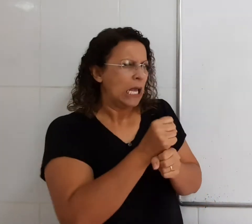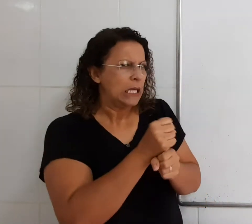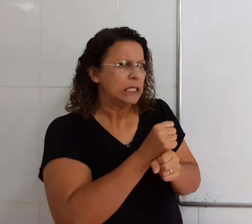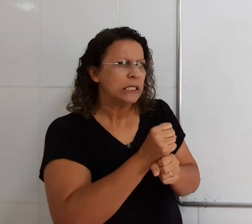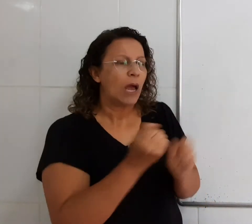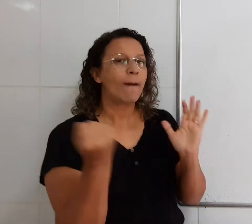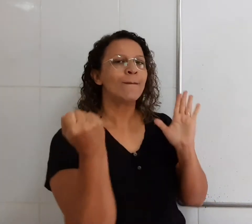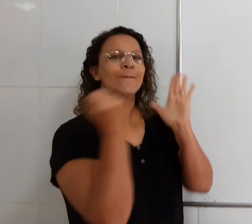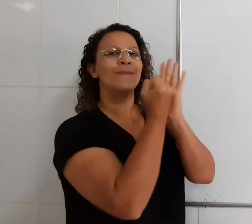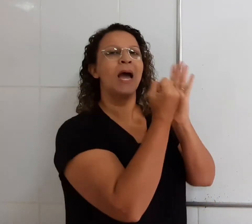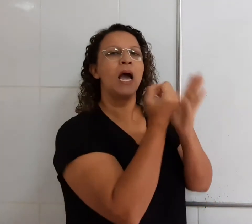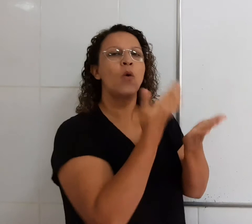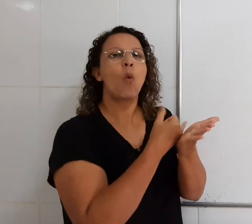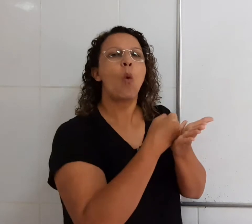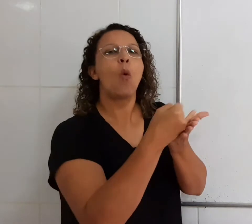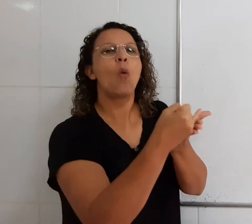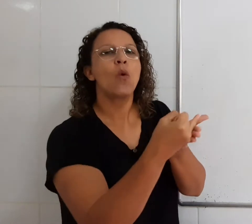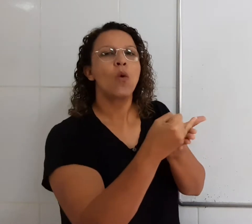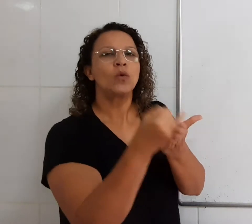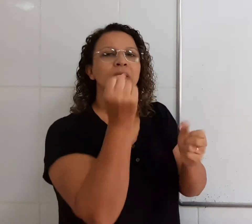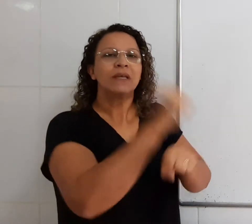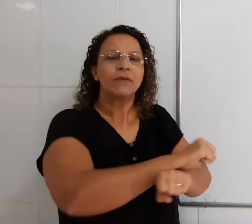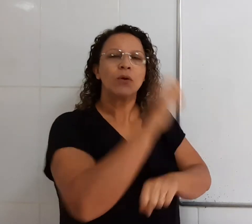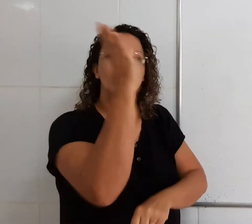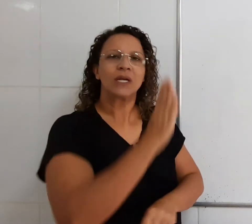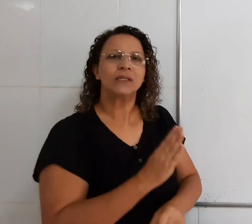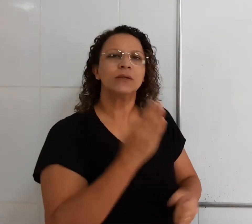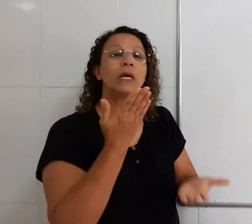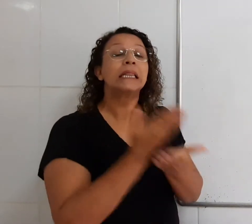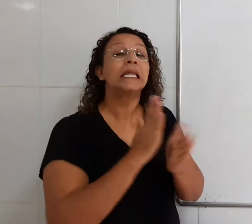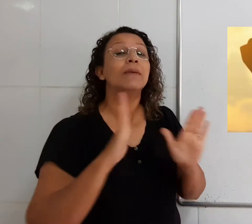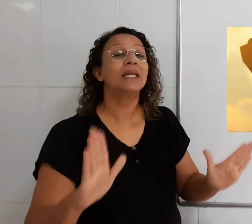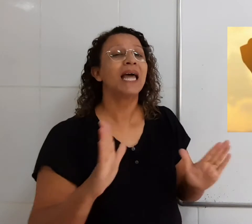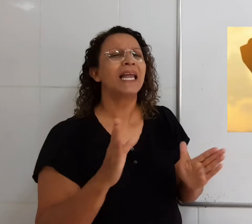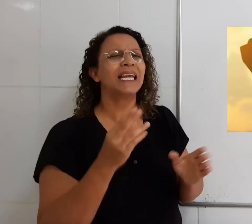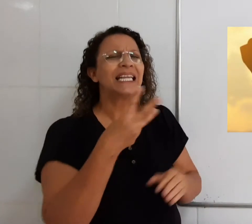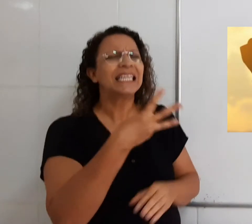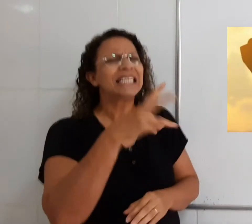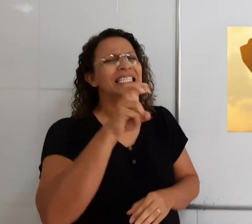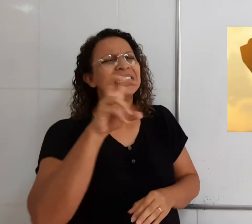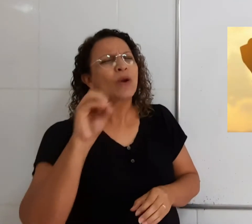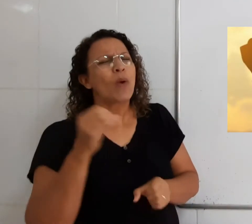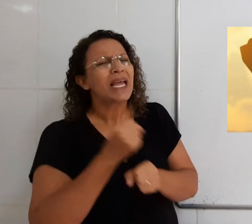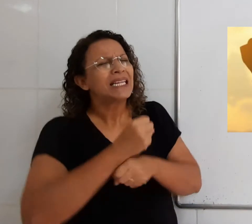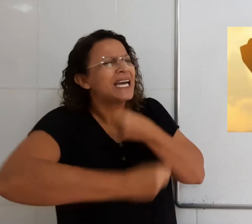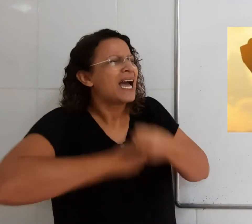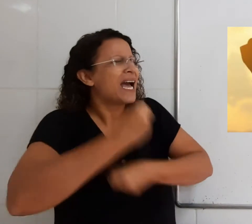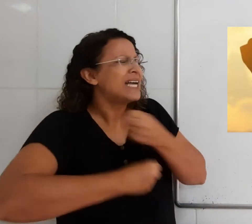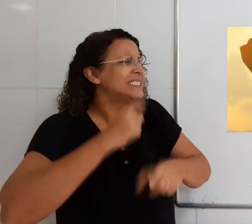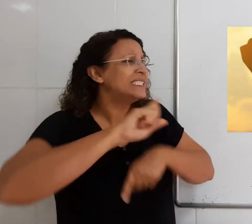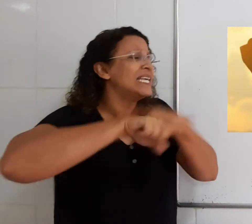escravidão no Brasil, que só terminaria 353 anos depois,